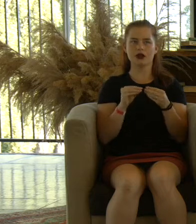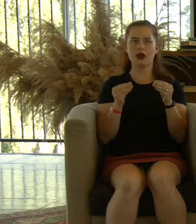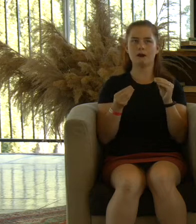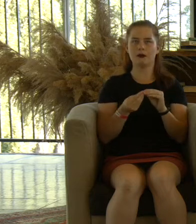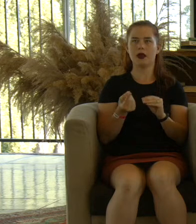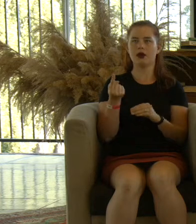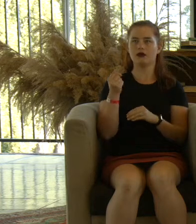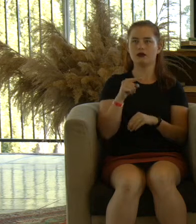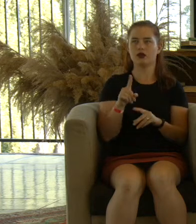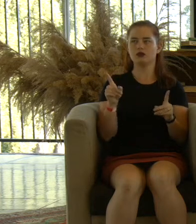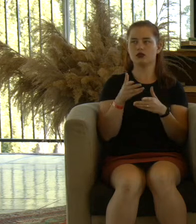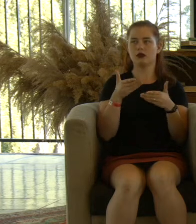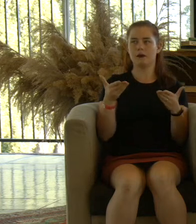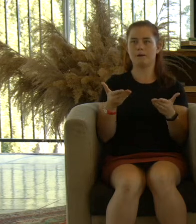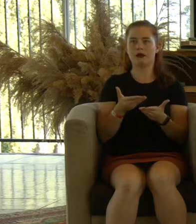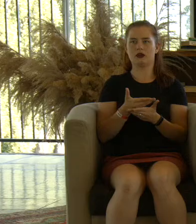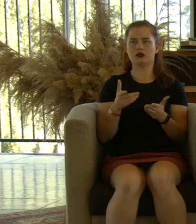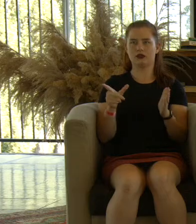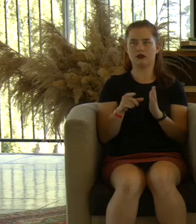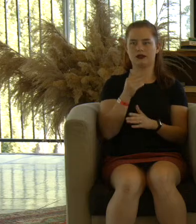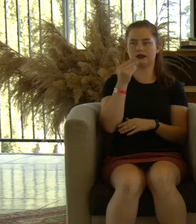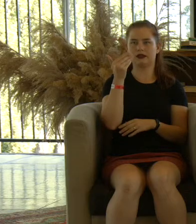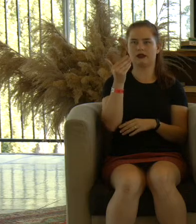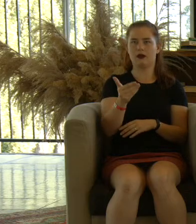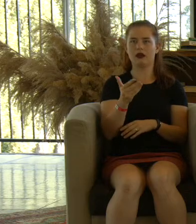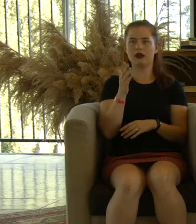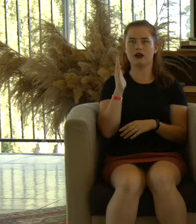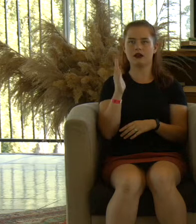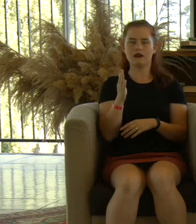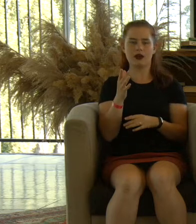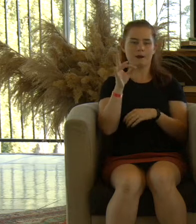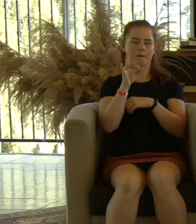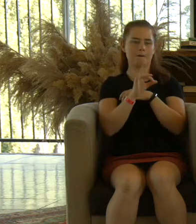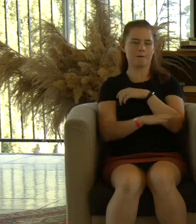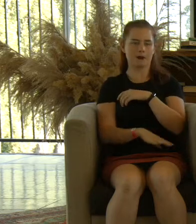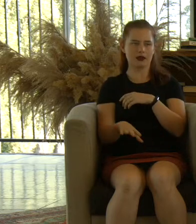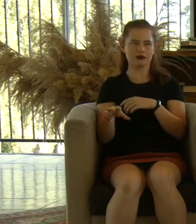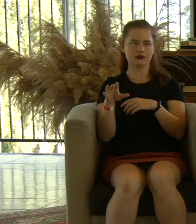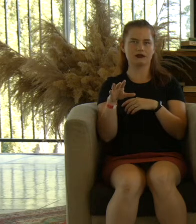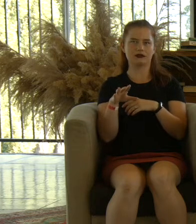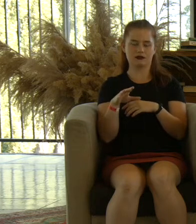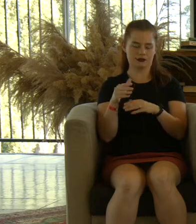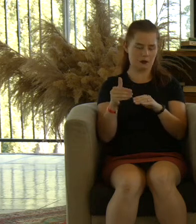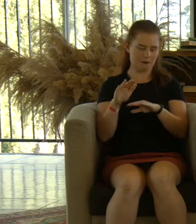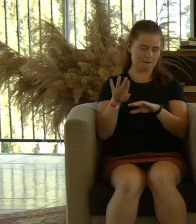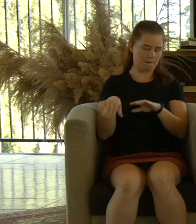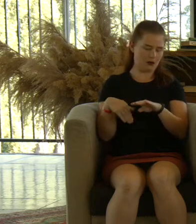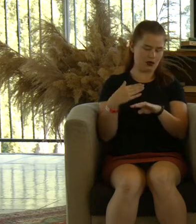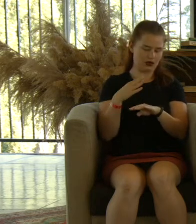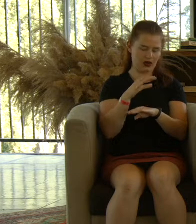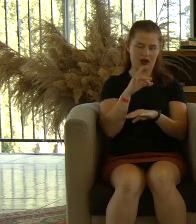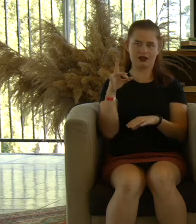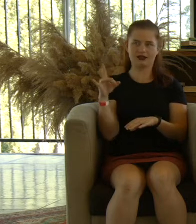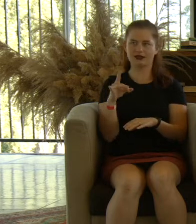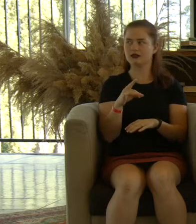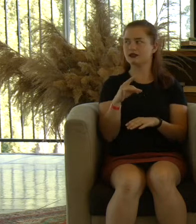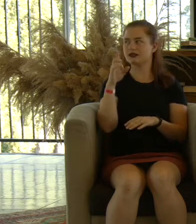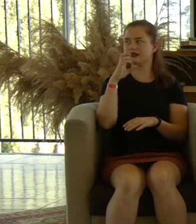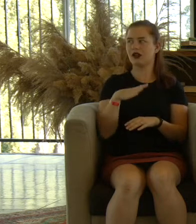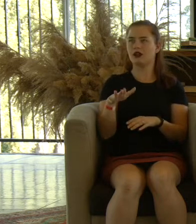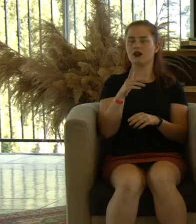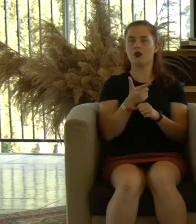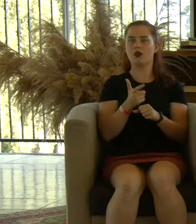том, что мы живем с вами в бедной постсоветской стране, в которой очень